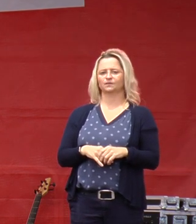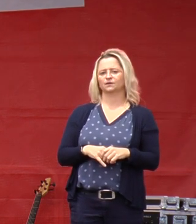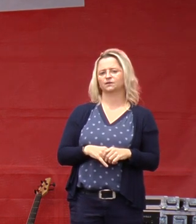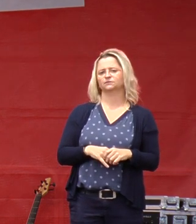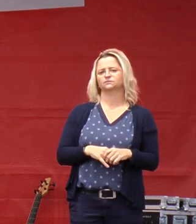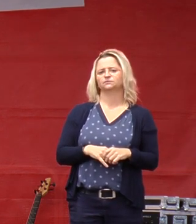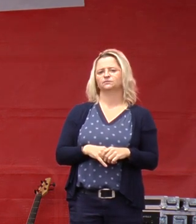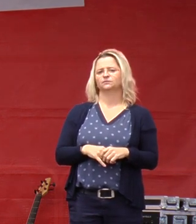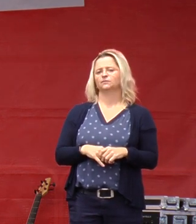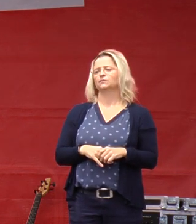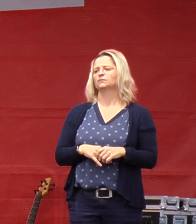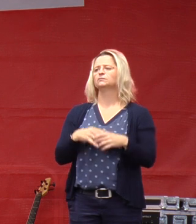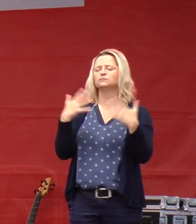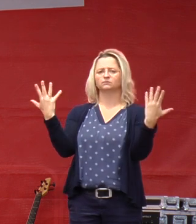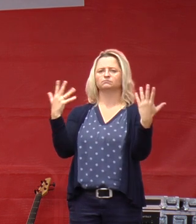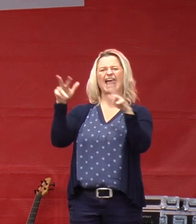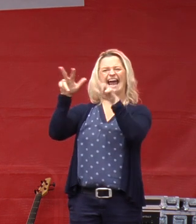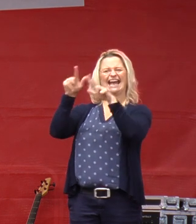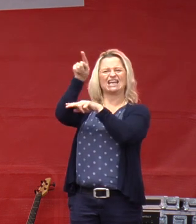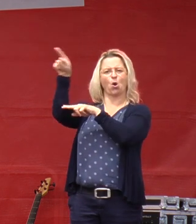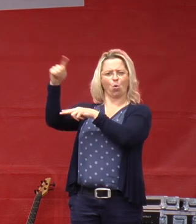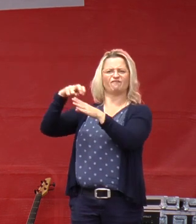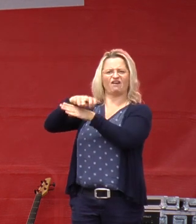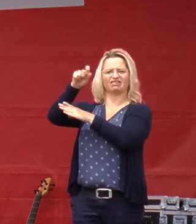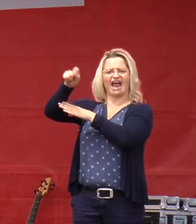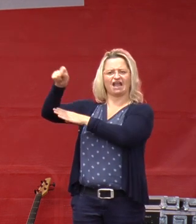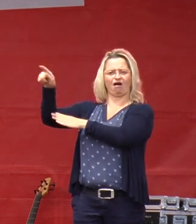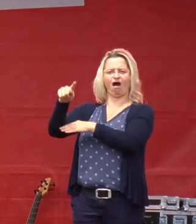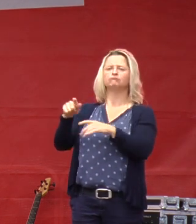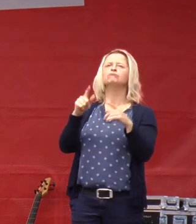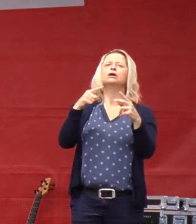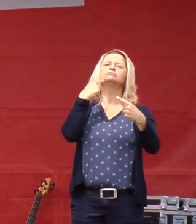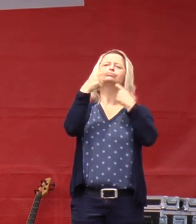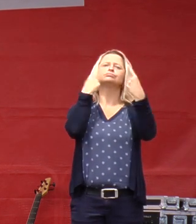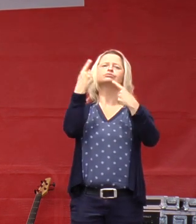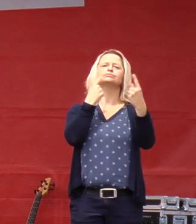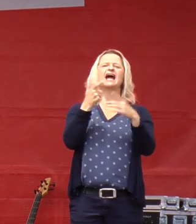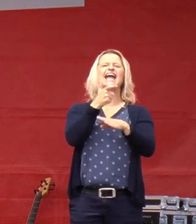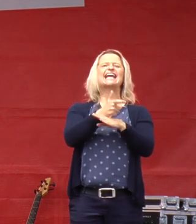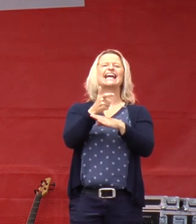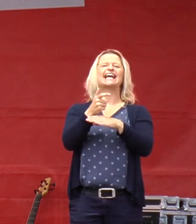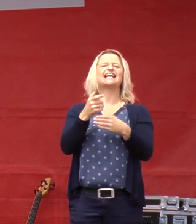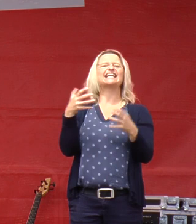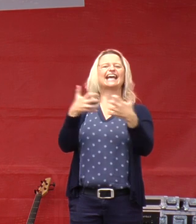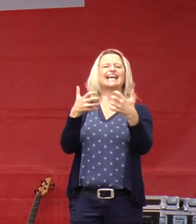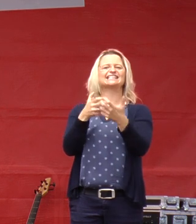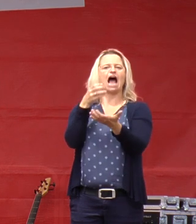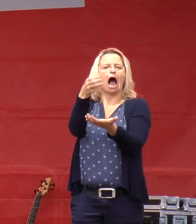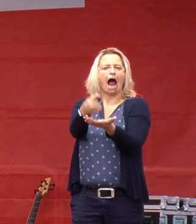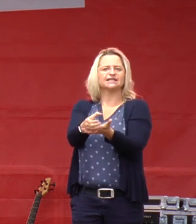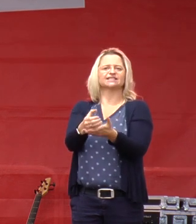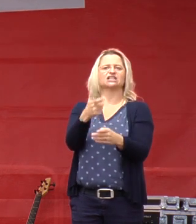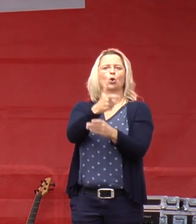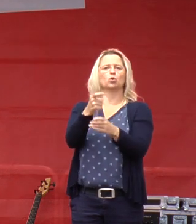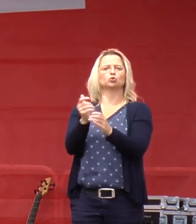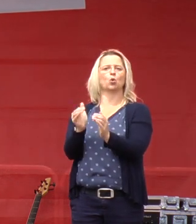Wenn so die Vertreter der Regierung über Kriegseinsätze und Aufrüstung reden, dann klingt das ja immer ein bisschen anders. Die verwenden